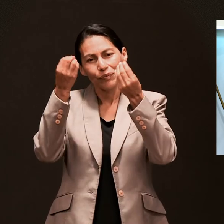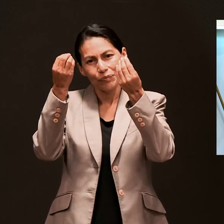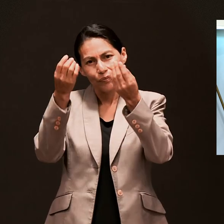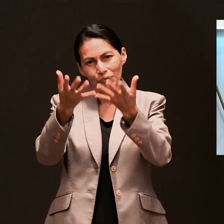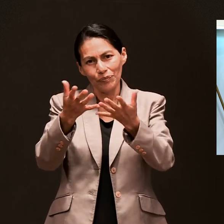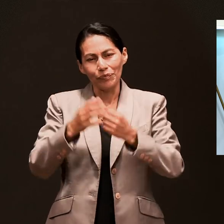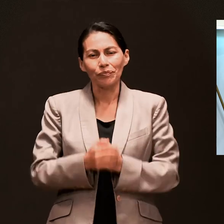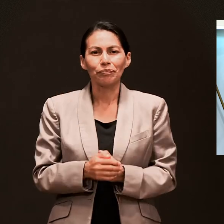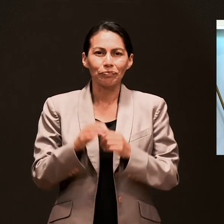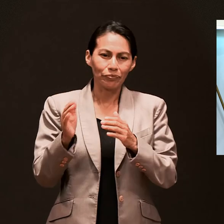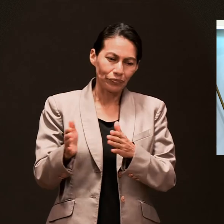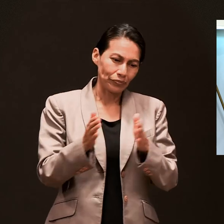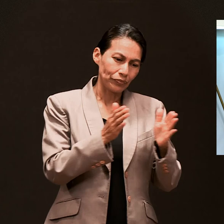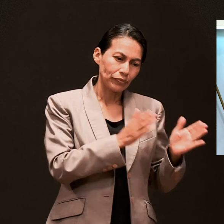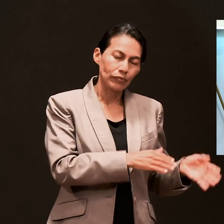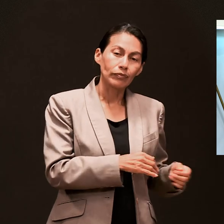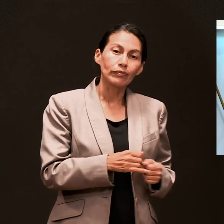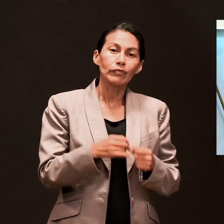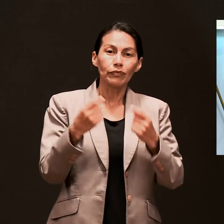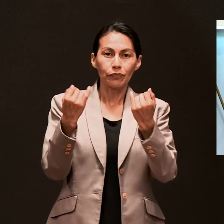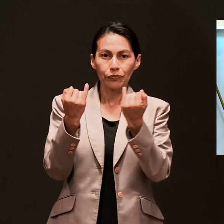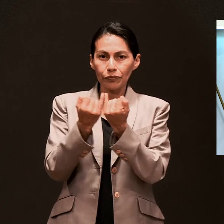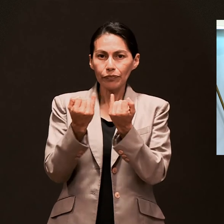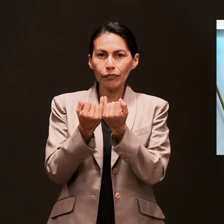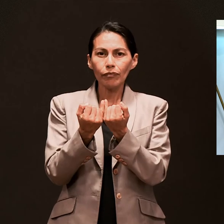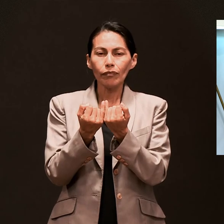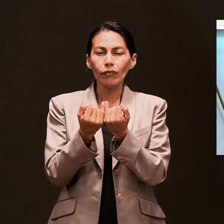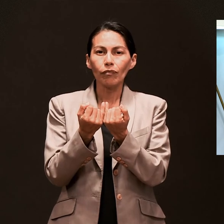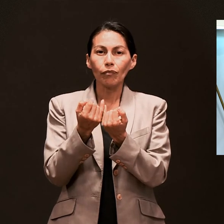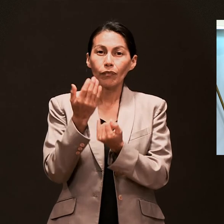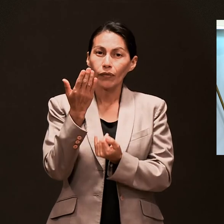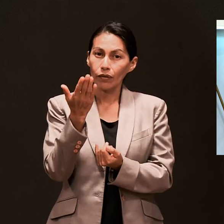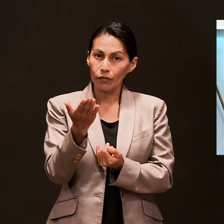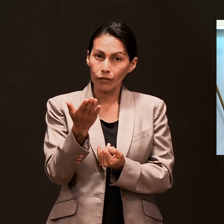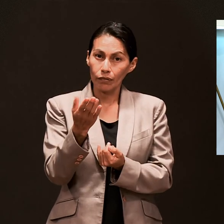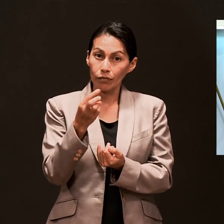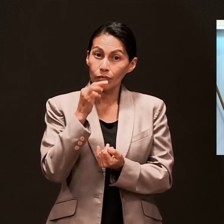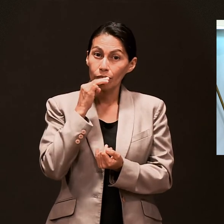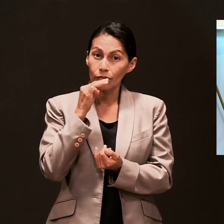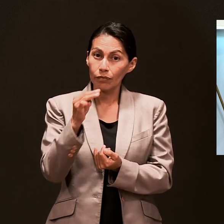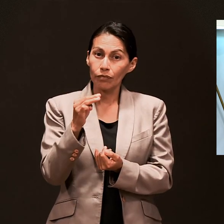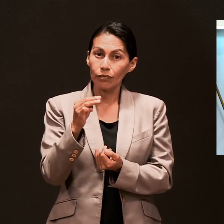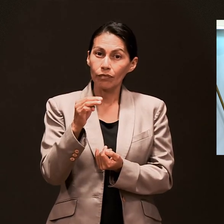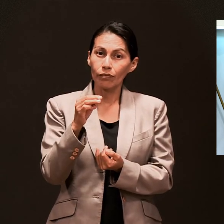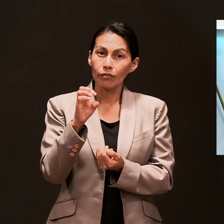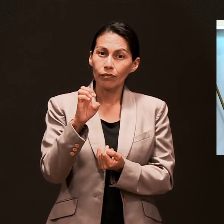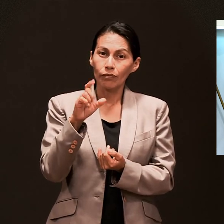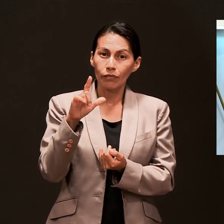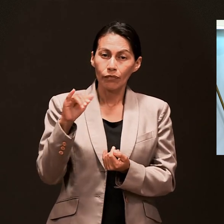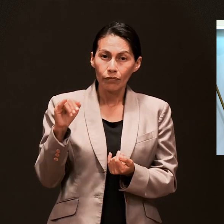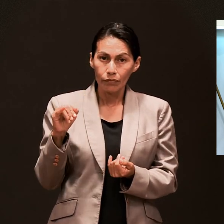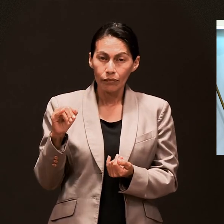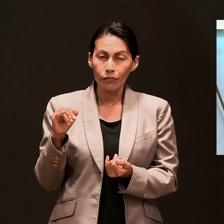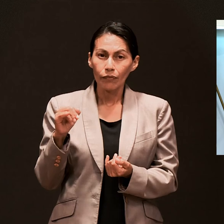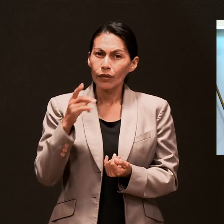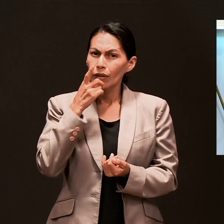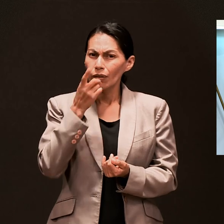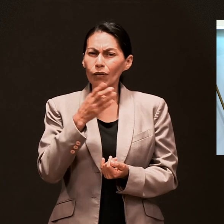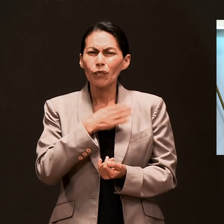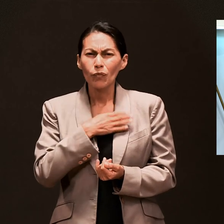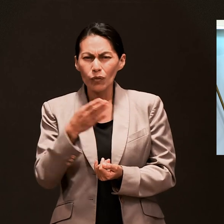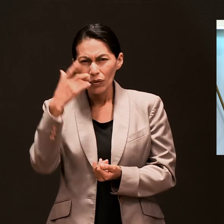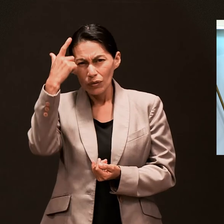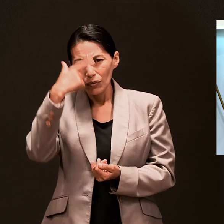la bendita Esperanza que solo Dios sabe darnos también nos ha llegado la petición o la